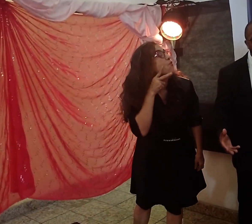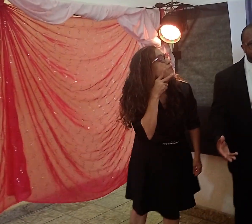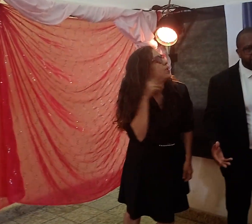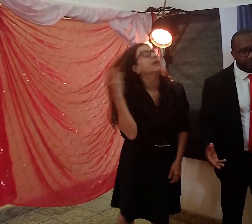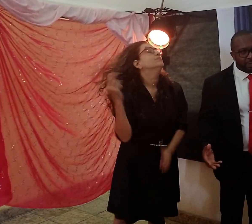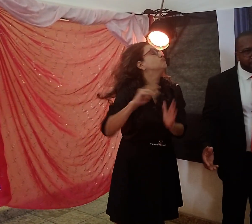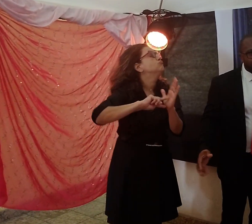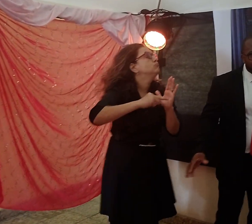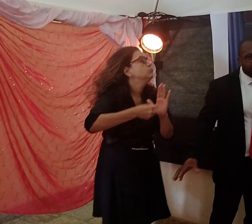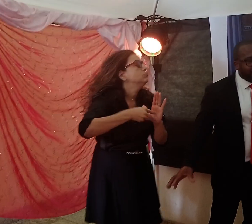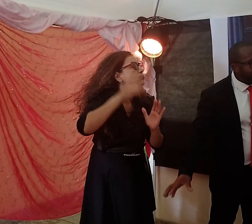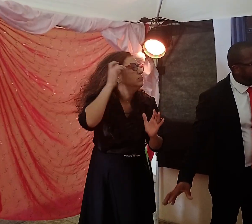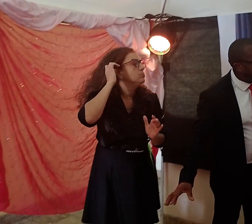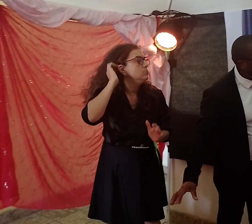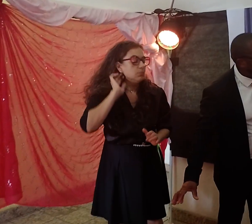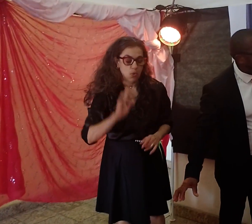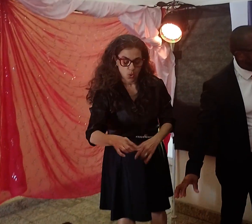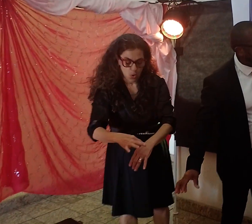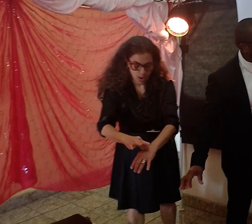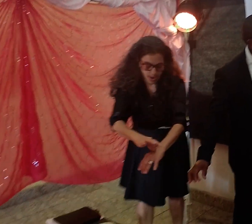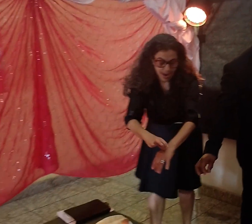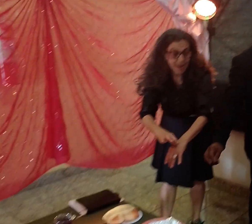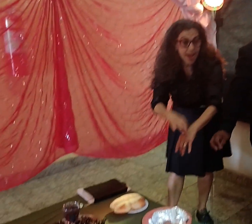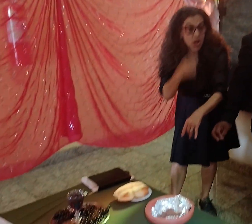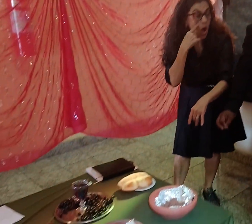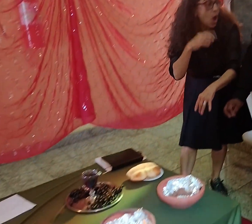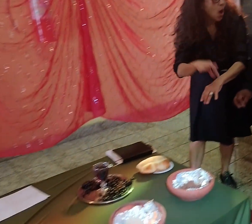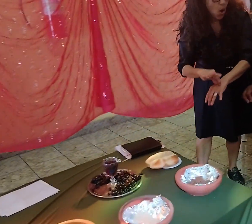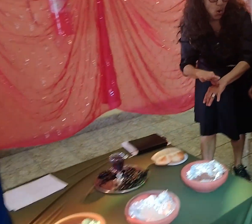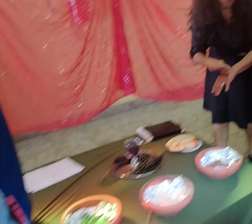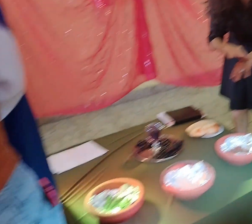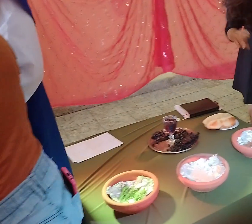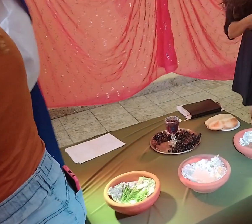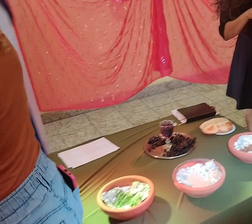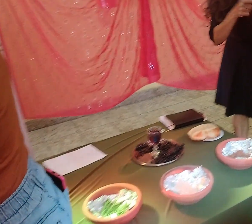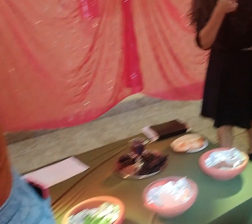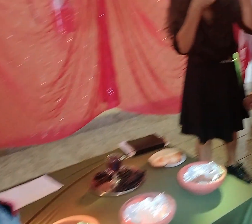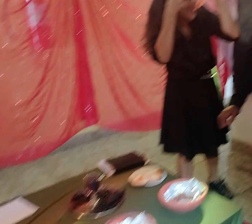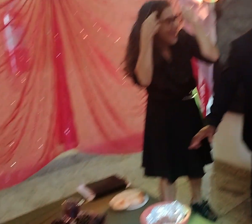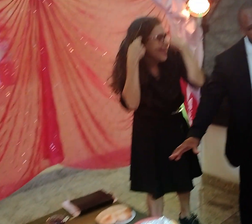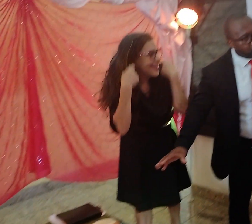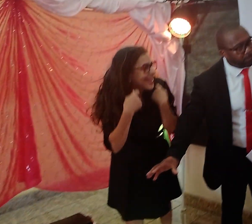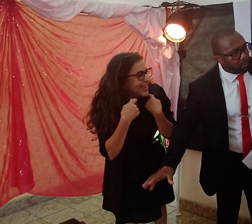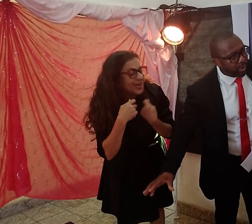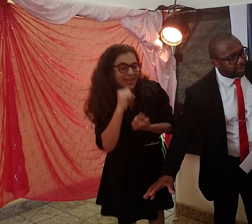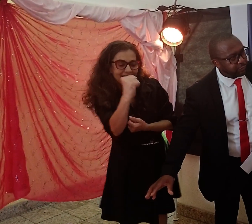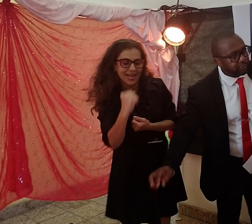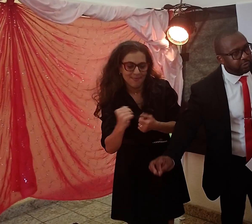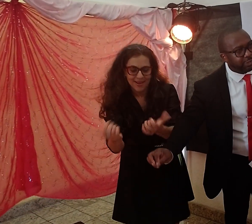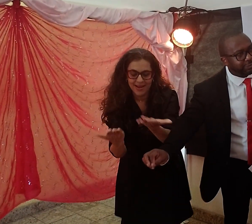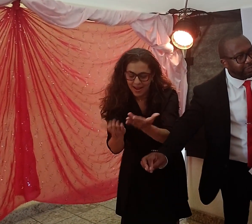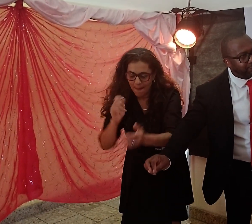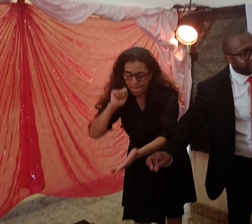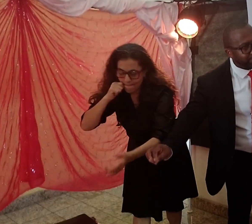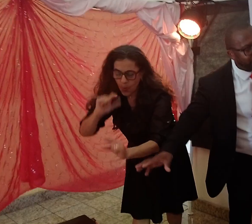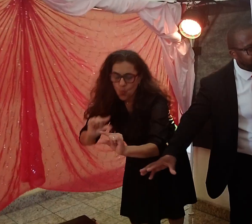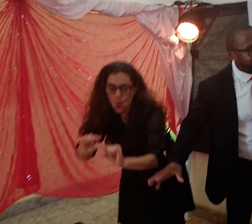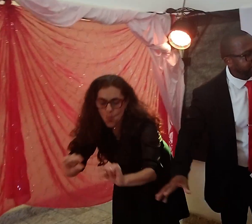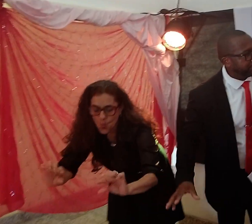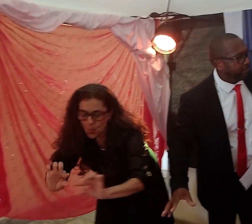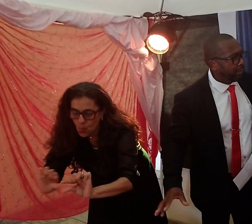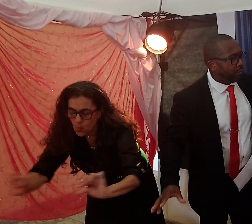esses? A carne representa o carneiro que deveria ser sacrificado, o pão ágil e as ervas